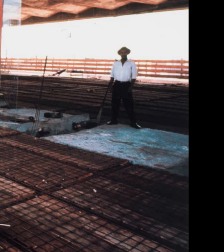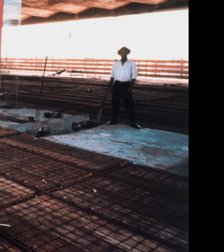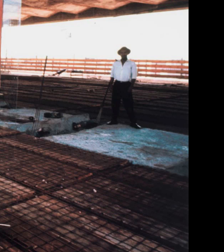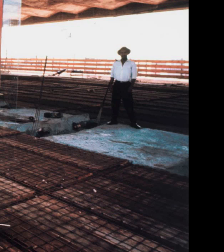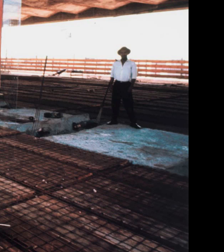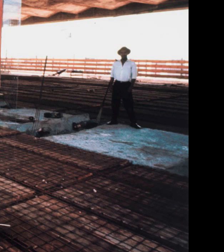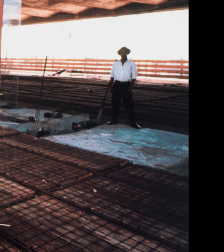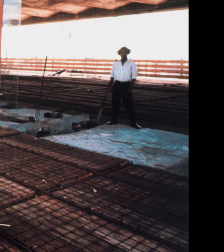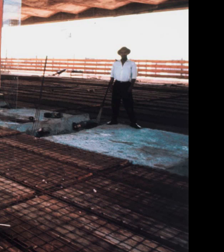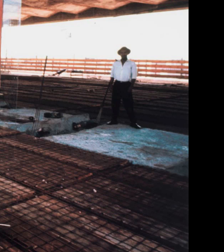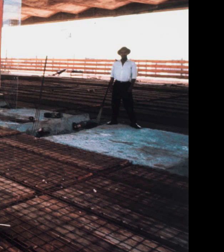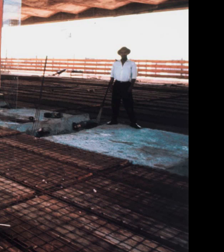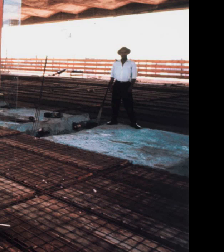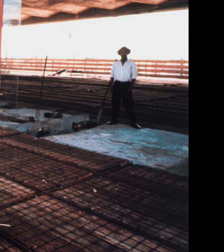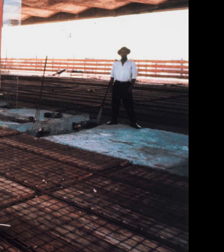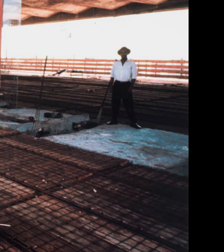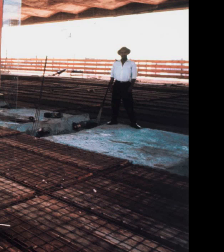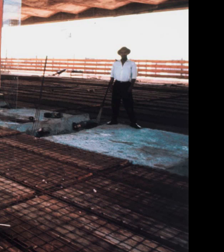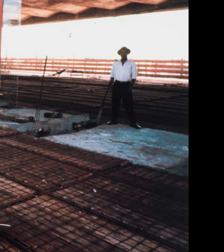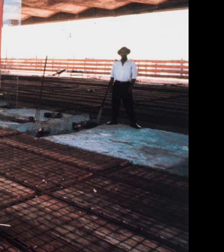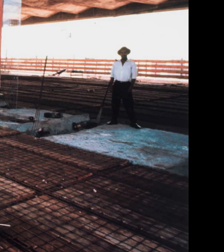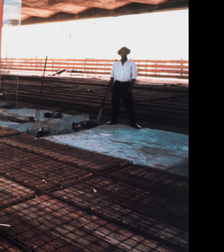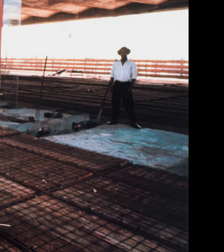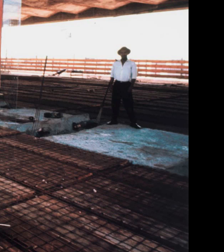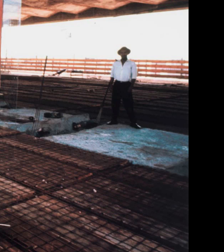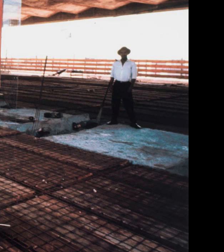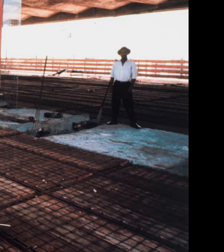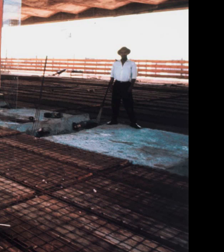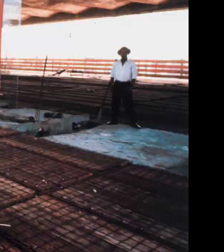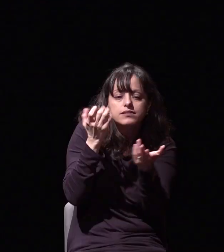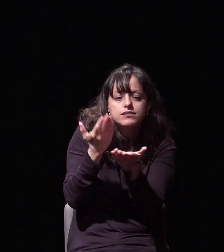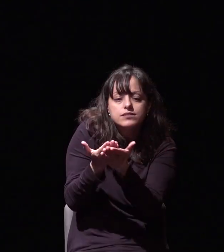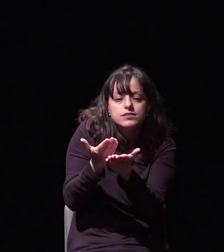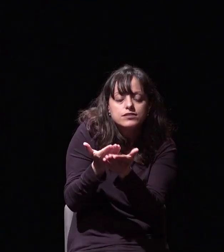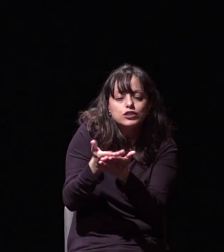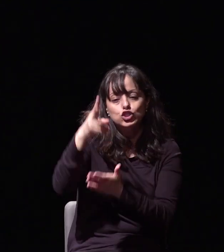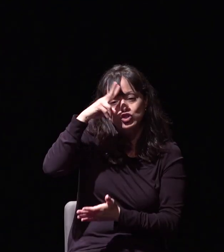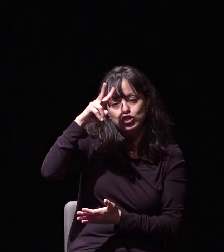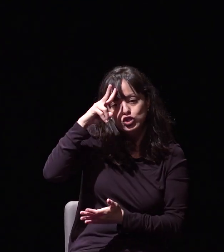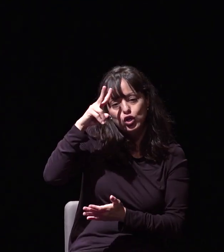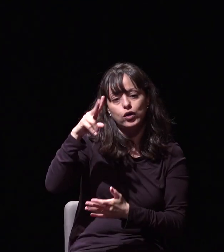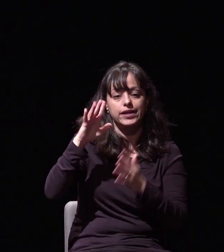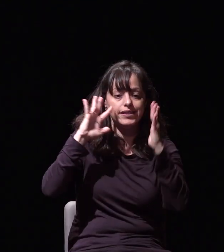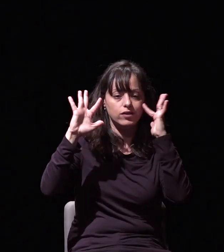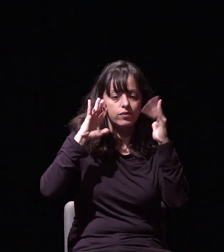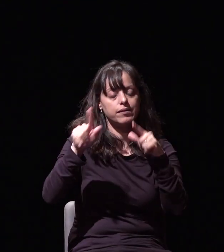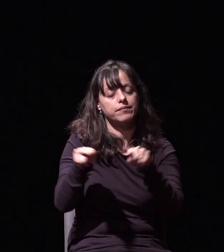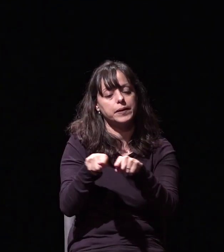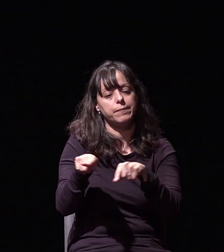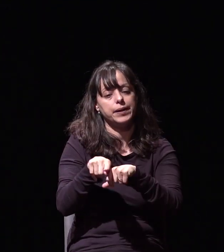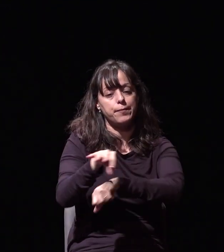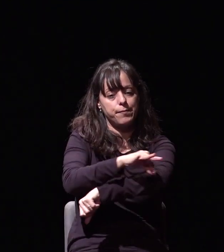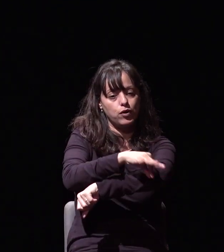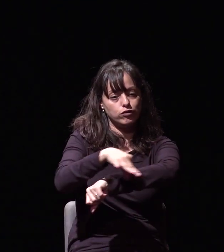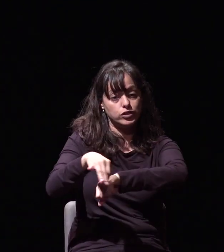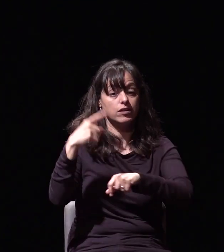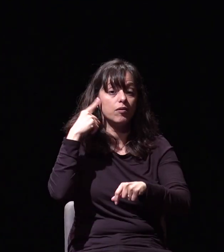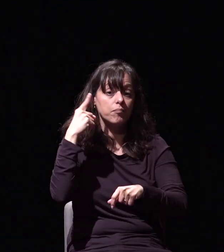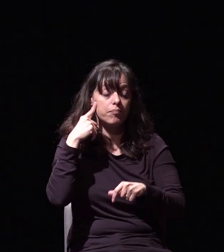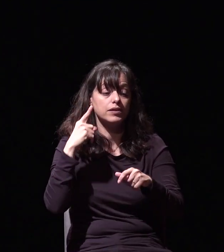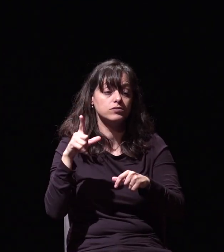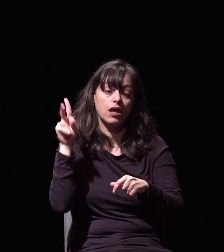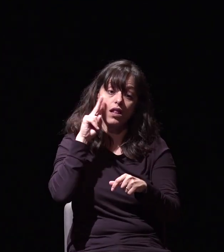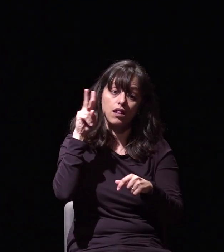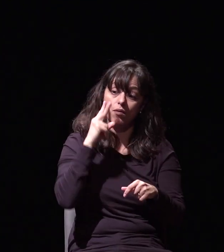LabURB. Destaca-se seu interesse por história, teoria e projeto, pesquisando temas como arquitetura moderna, Brasília,